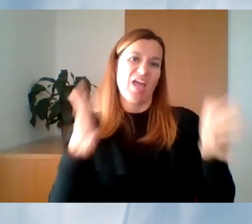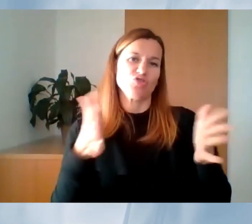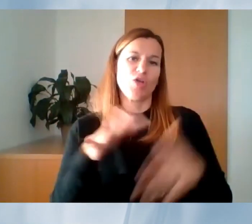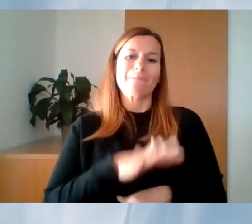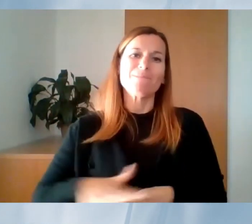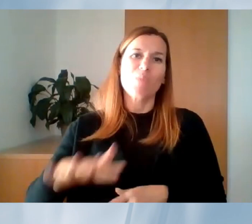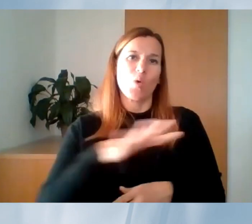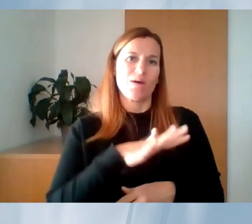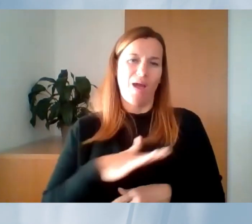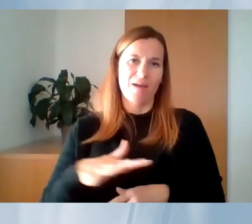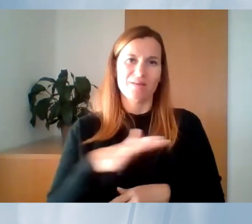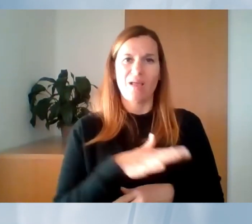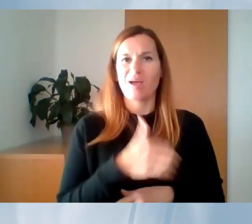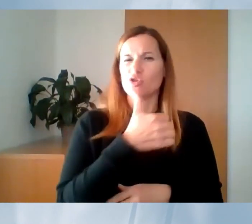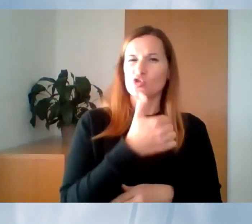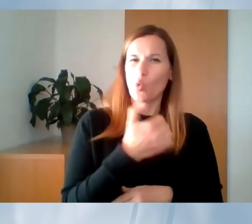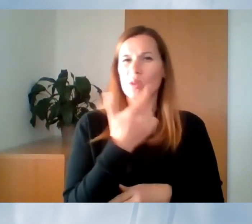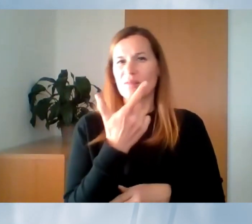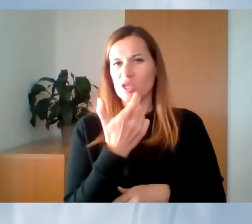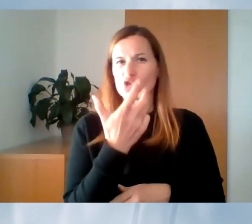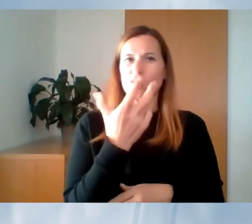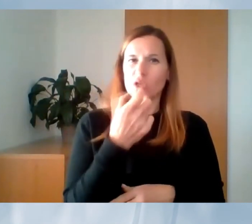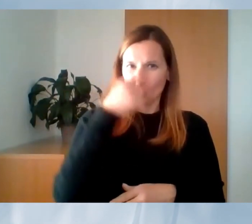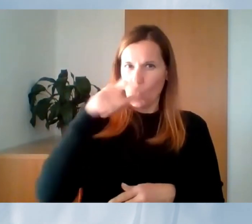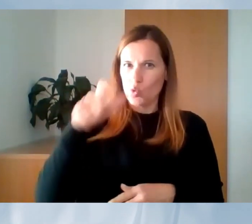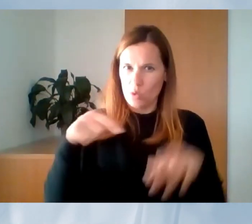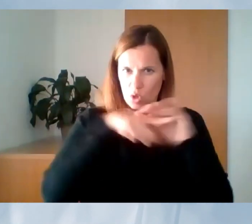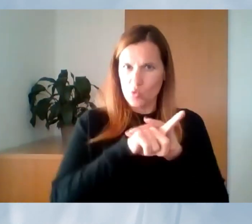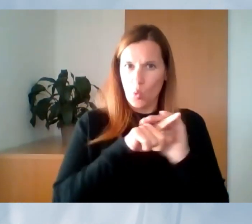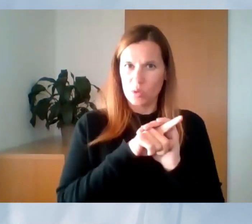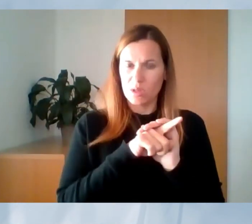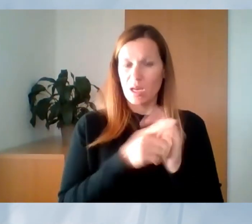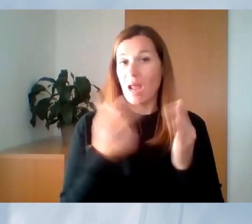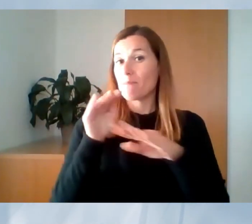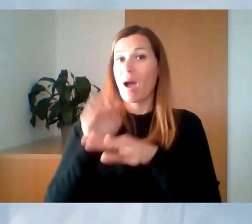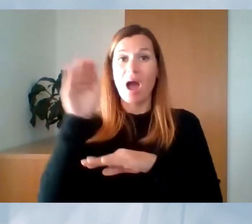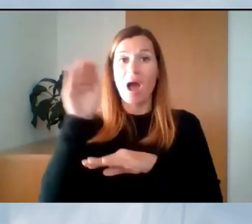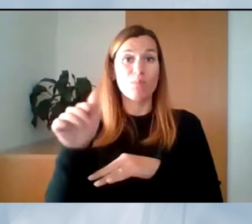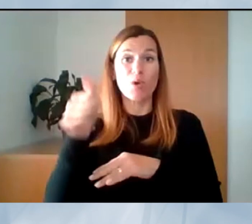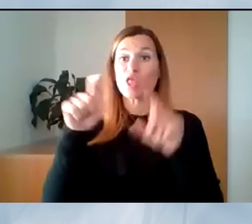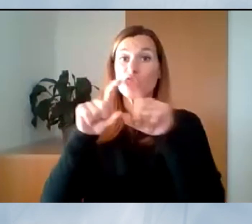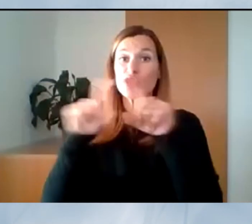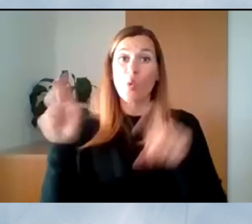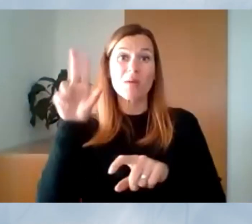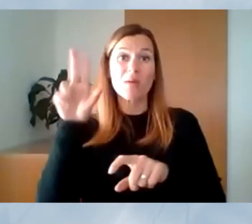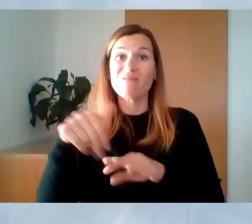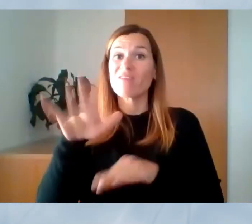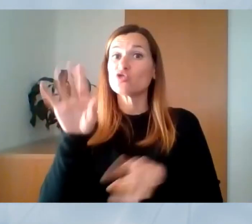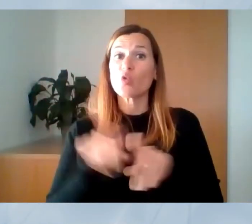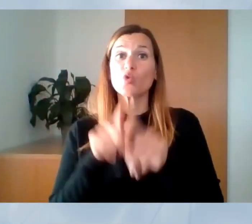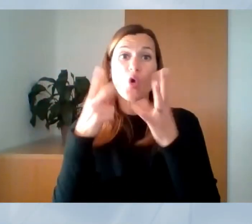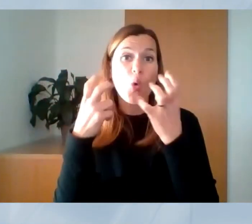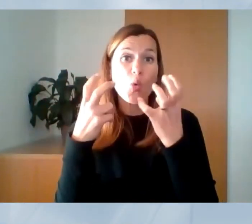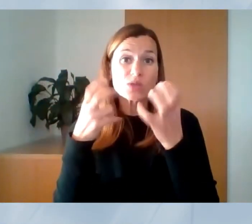večinoma večjih, pokrajinskih, po 100, 200, 300 ljudi, so tudi domovi mariborski, ima en